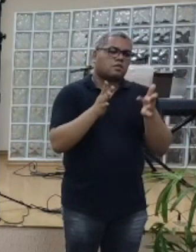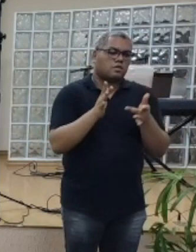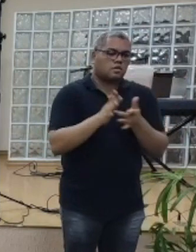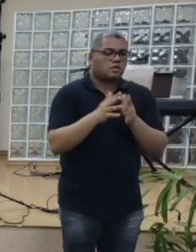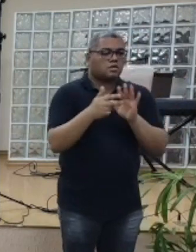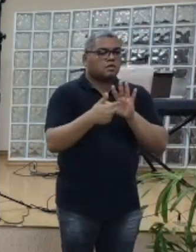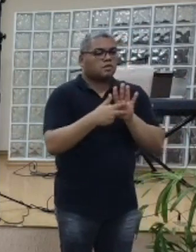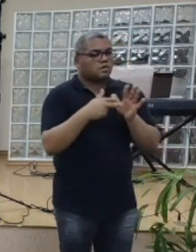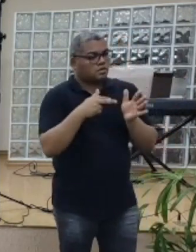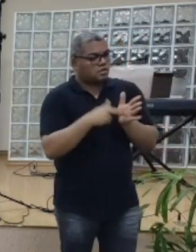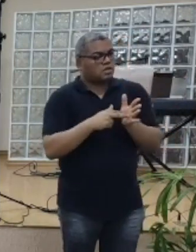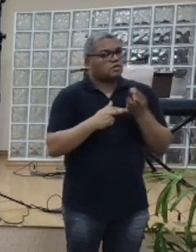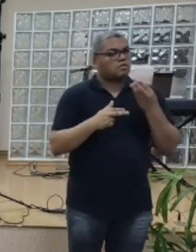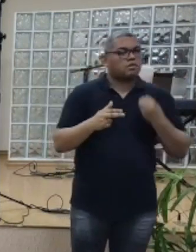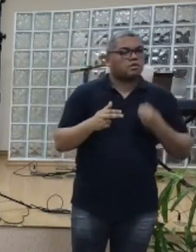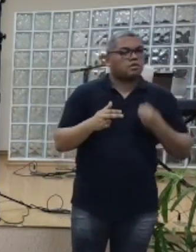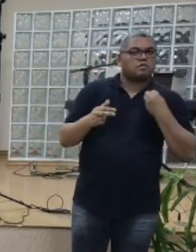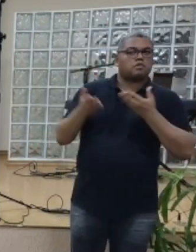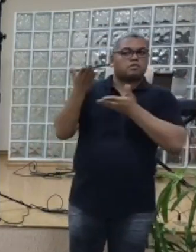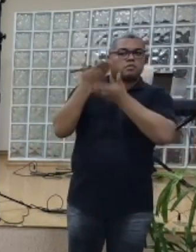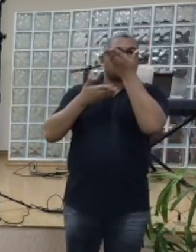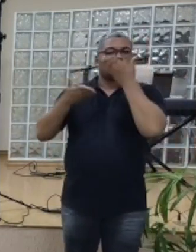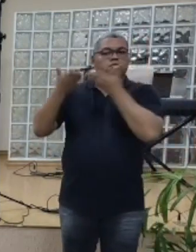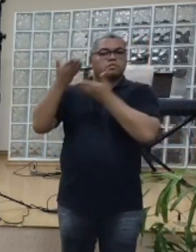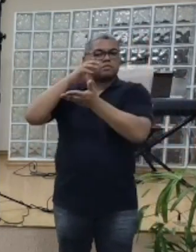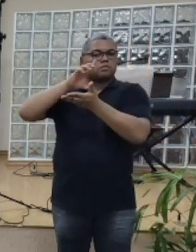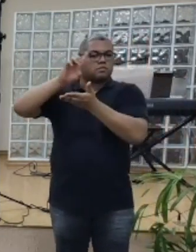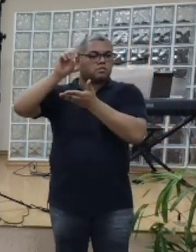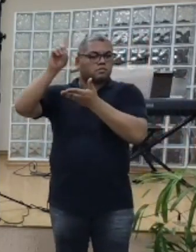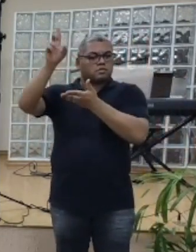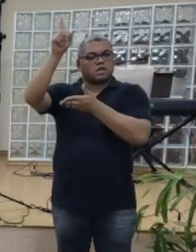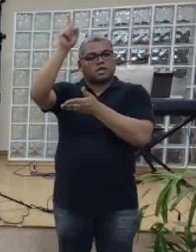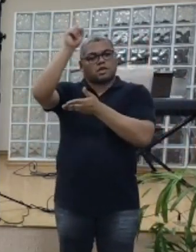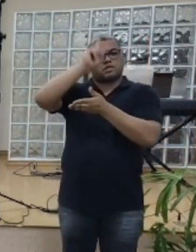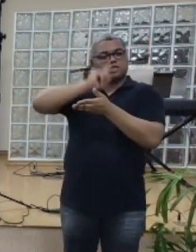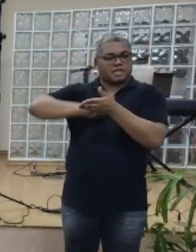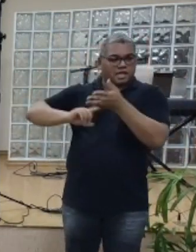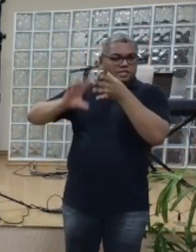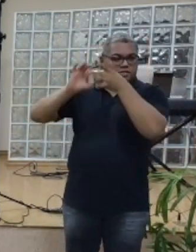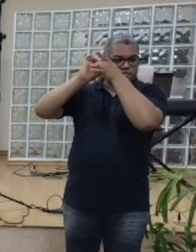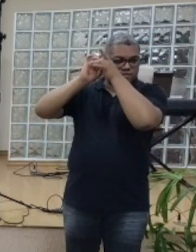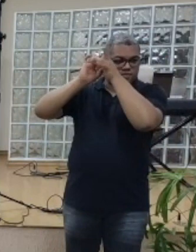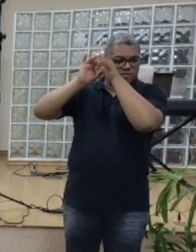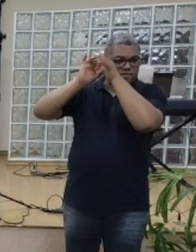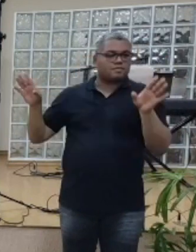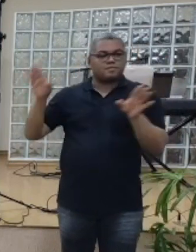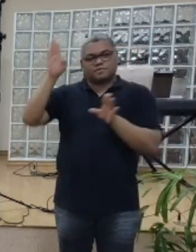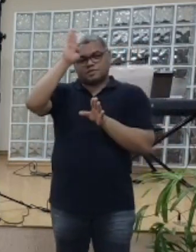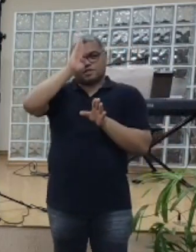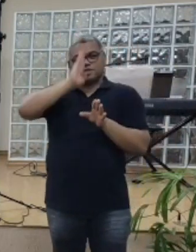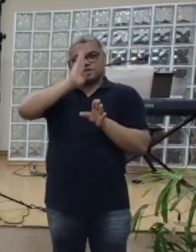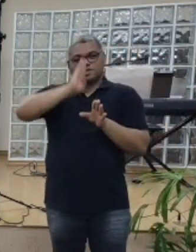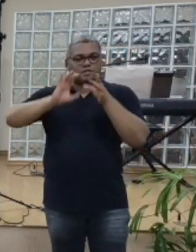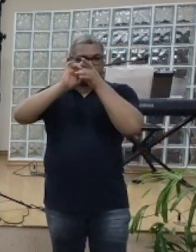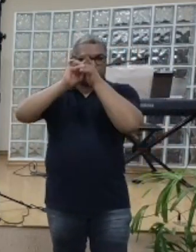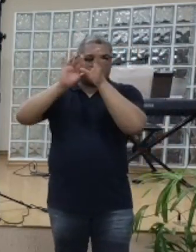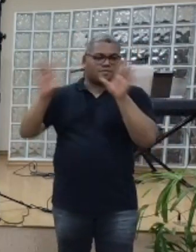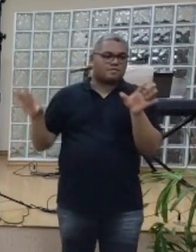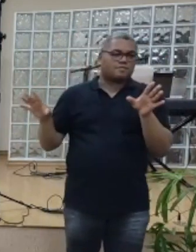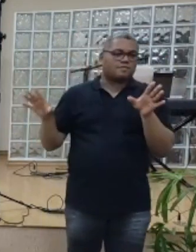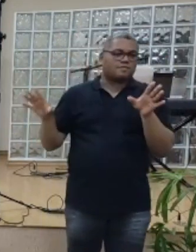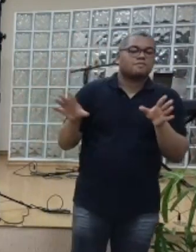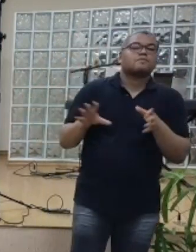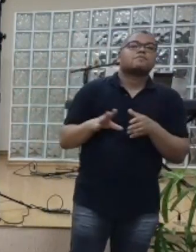que o salvou de graça. Então ele dava valor à sua salvação muito superior à sua